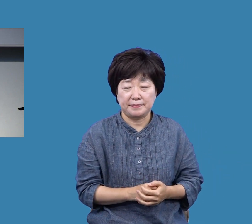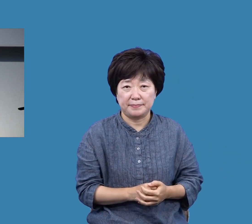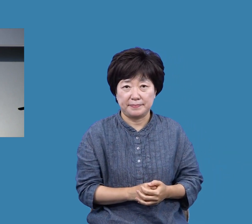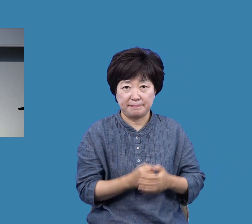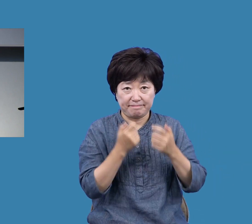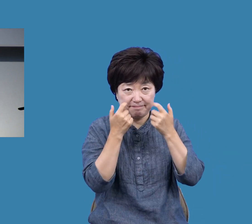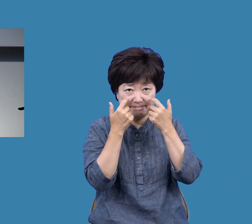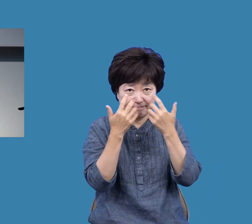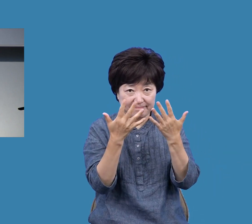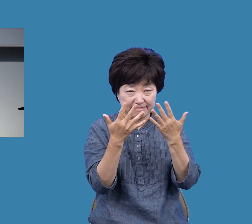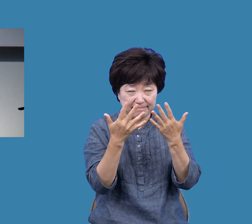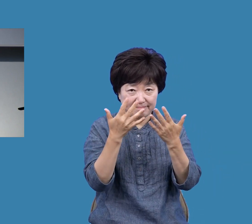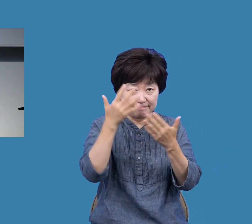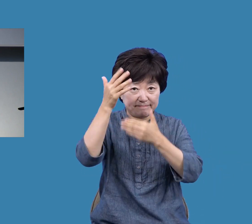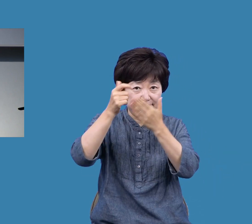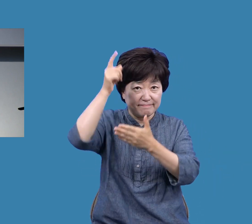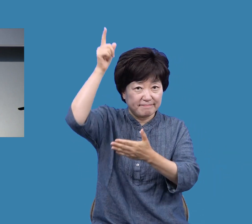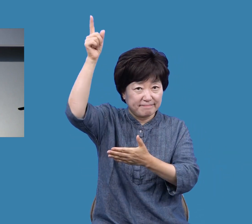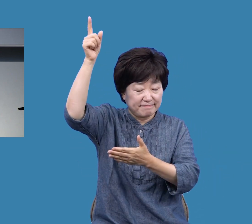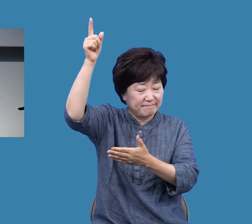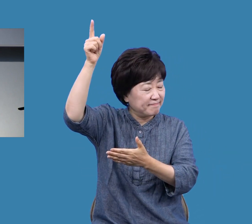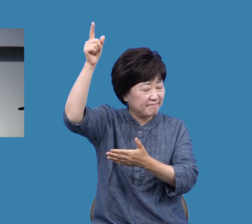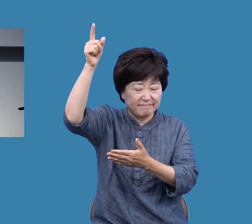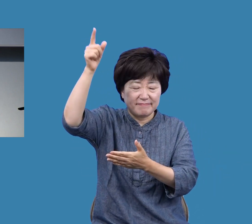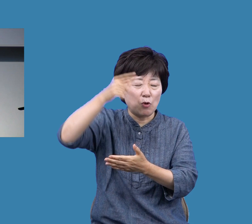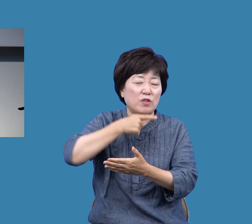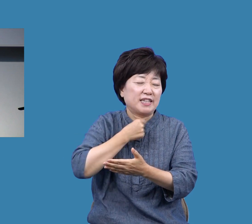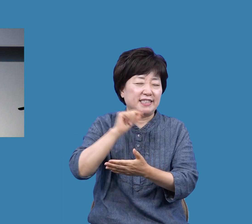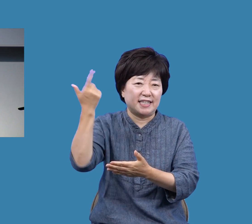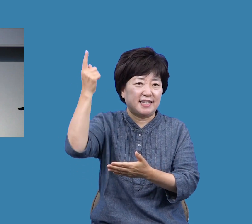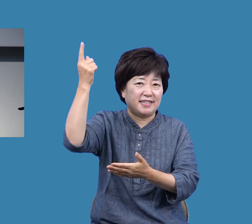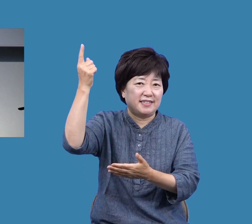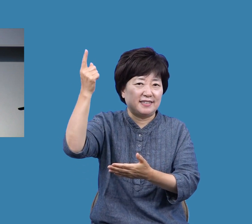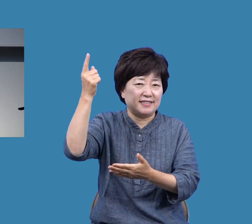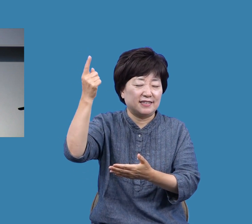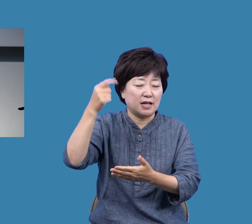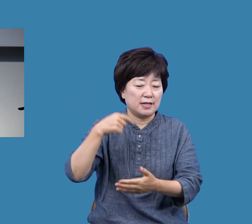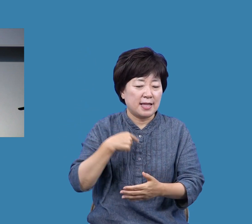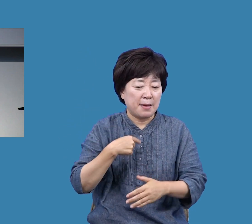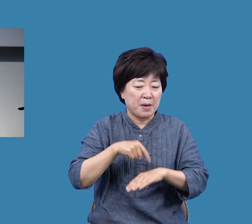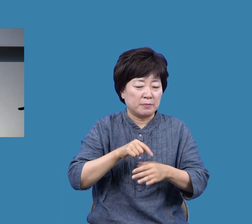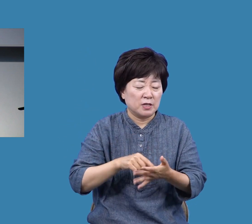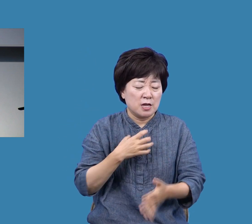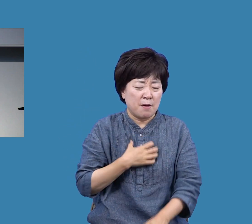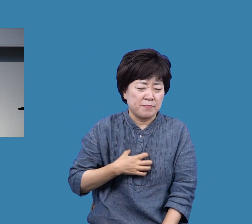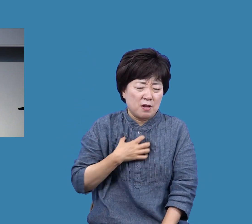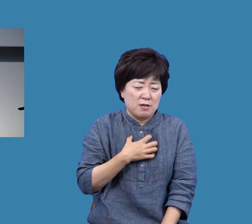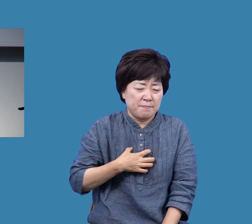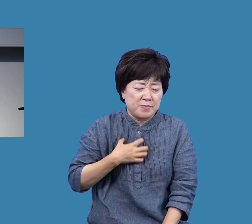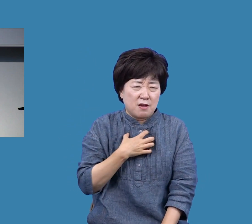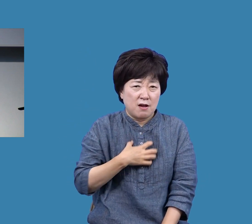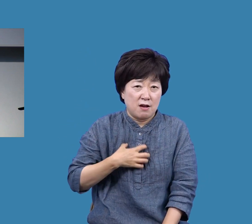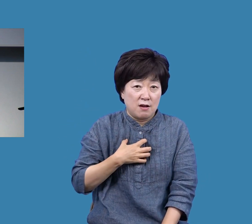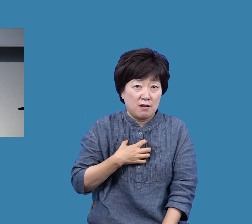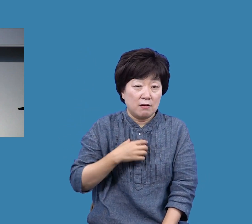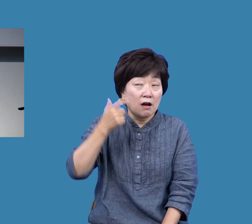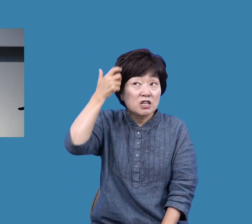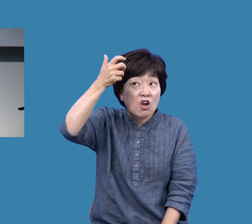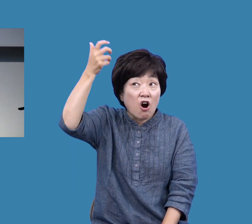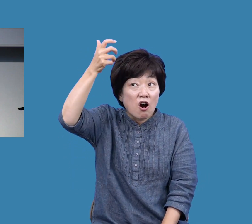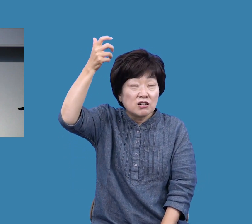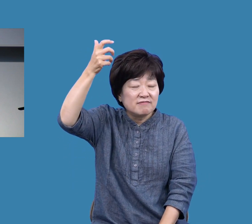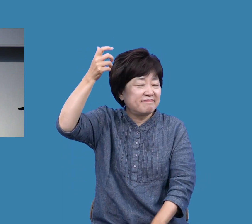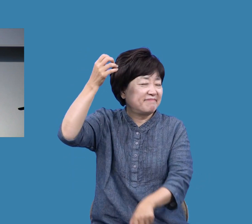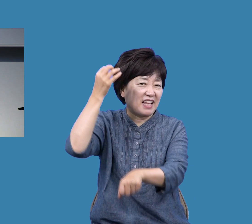분명히 하나님께서 하지 말라 그러신 일을 하게 돼요. 왜? 염려가 계속 돌아가니까. 영은요 여러분 단순한